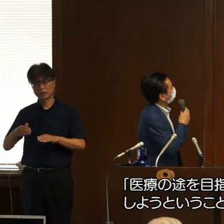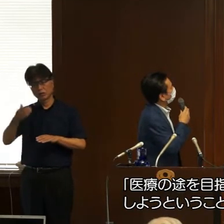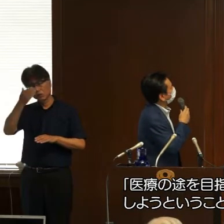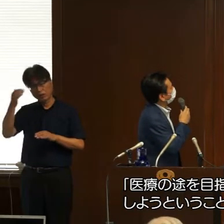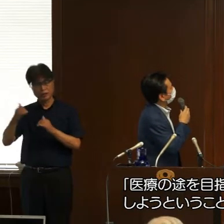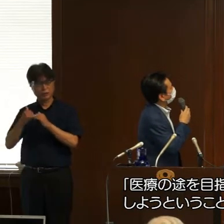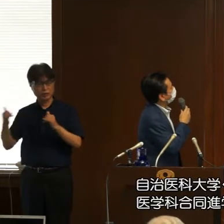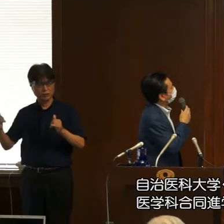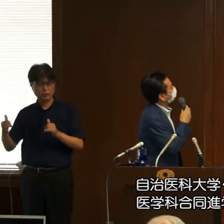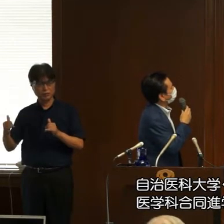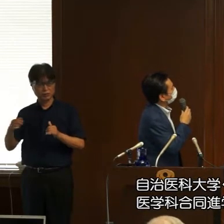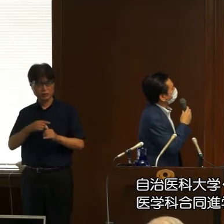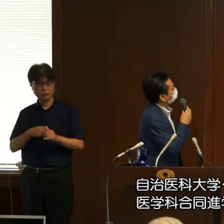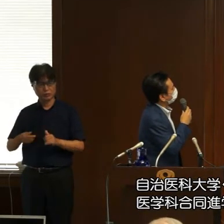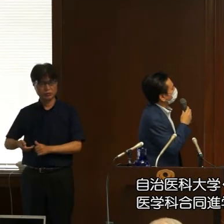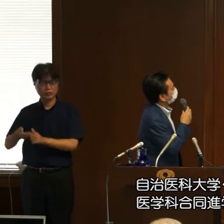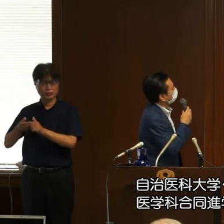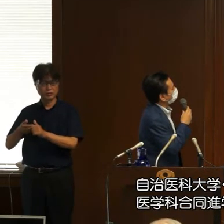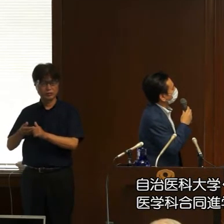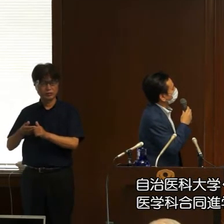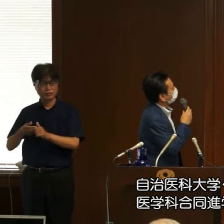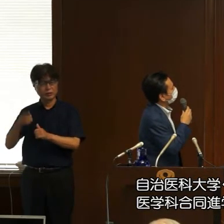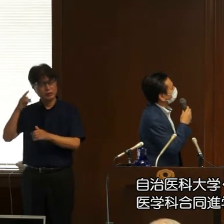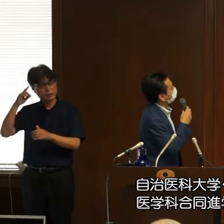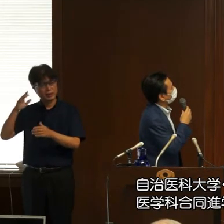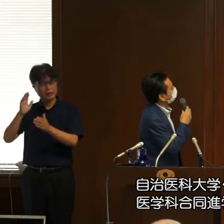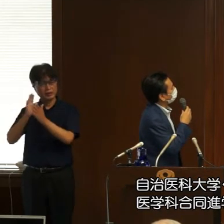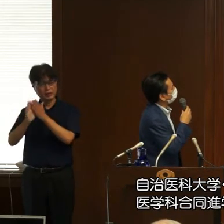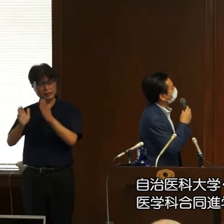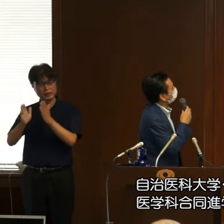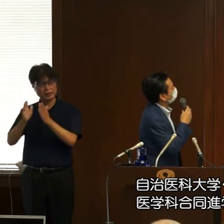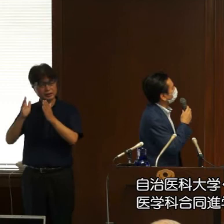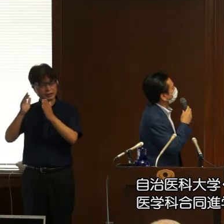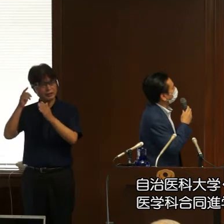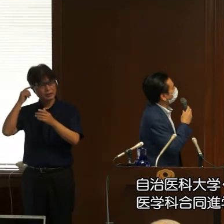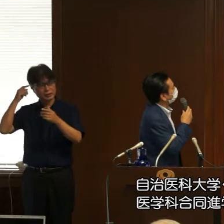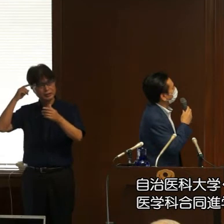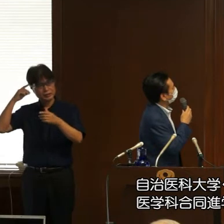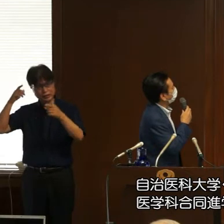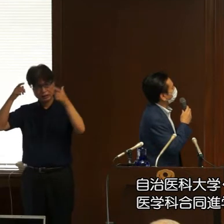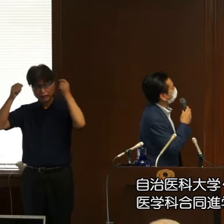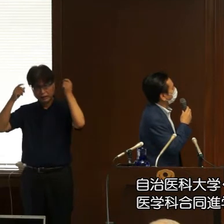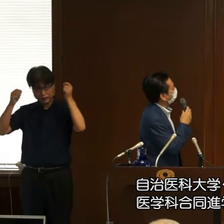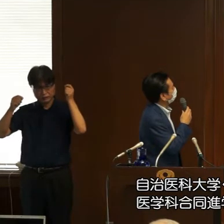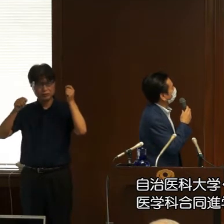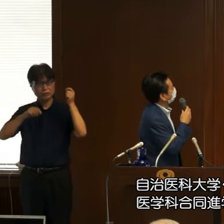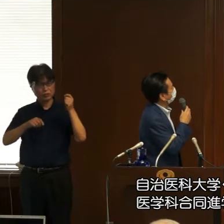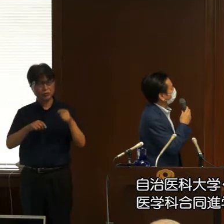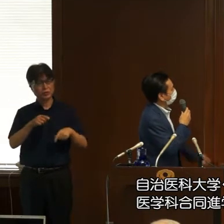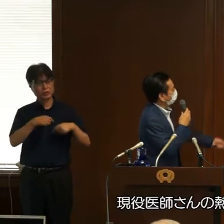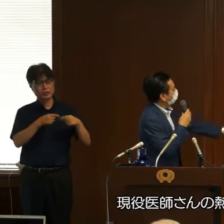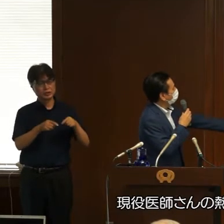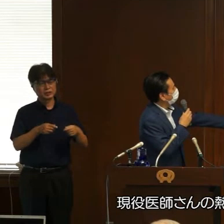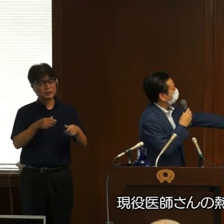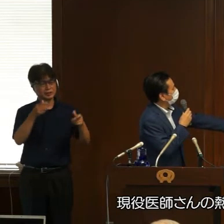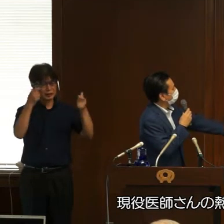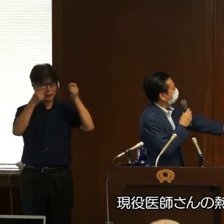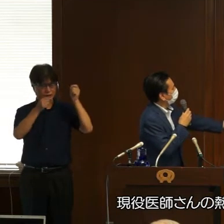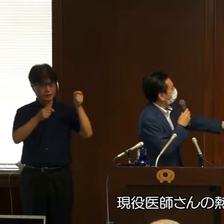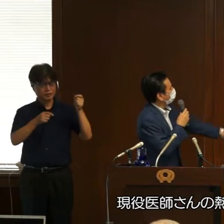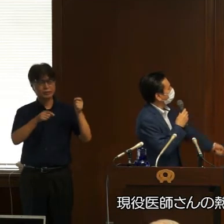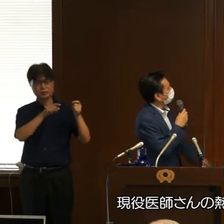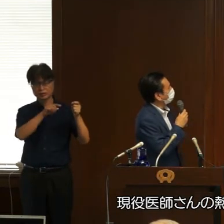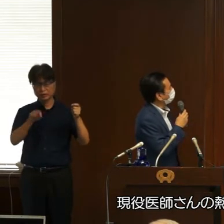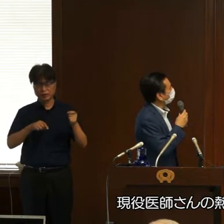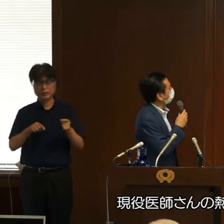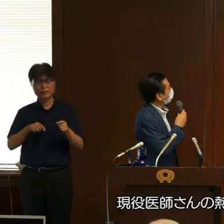ということで、自治医科大学と佐賀大学医学部の医学科合同進学説明会ということで、現役医師さんの